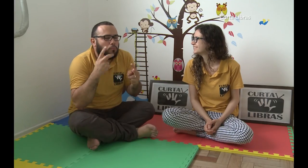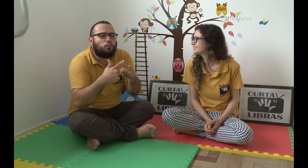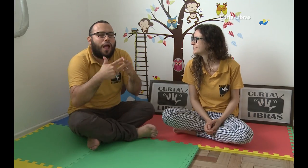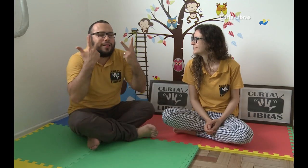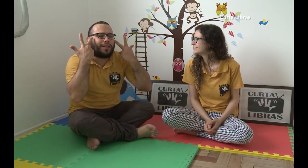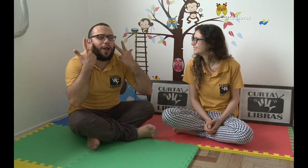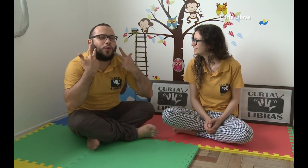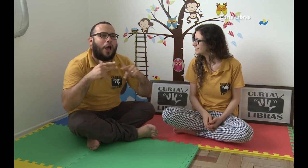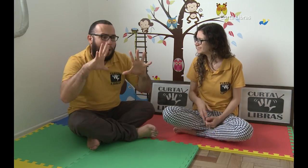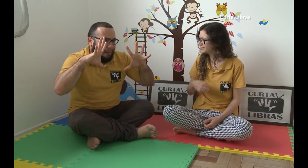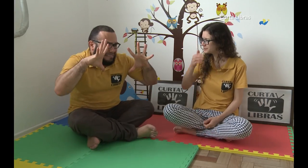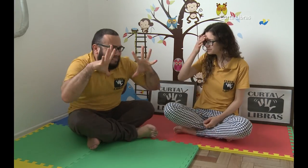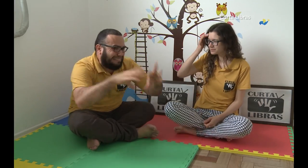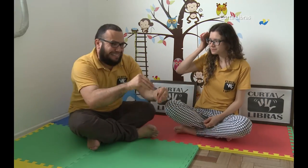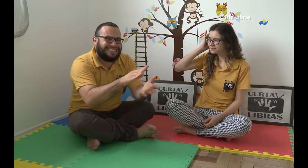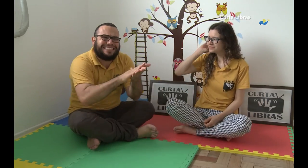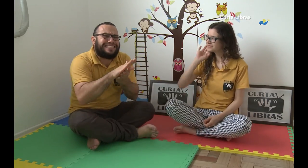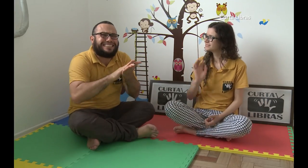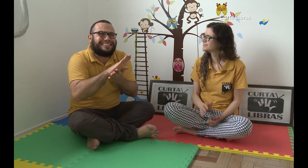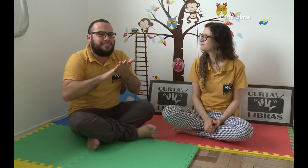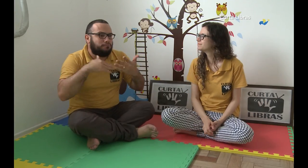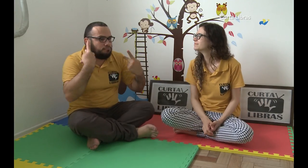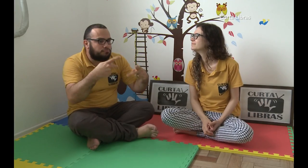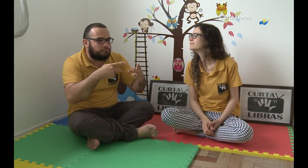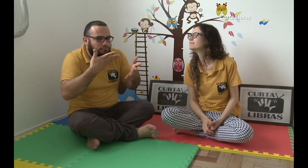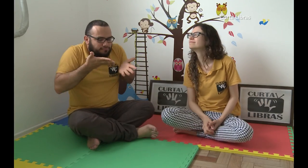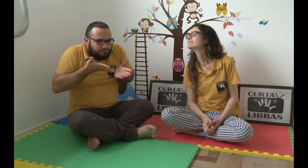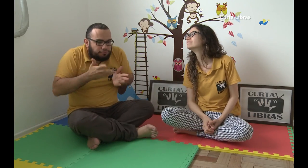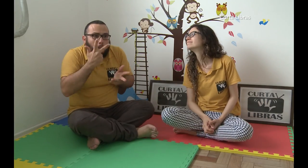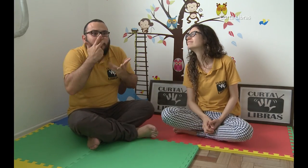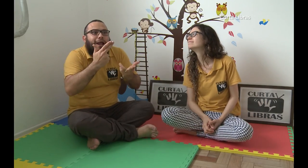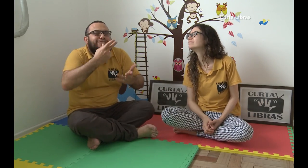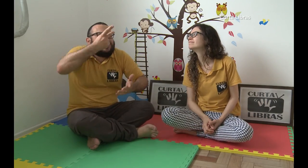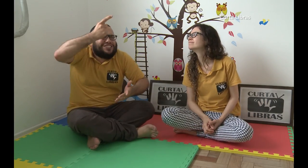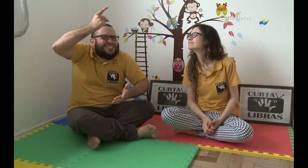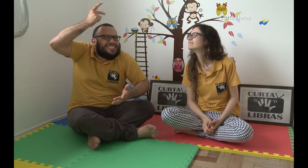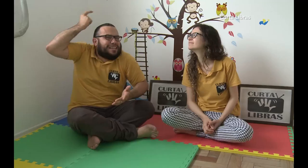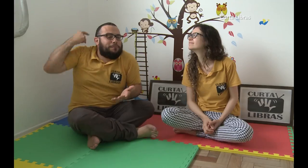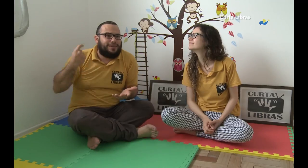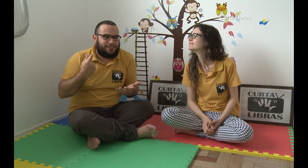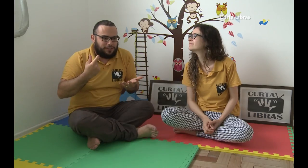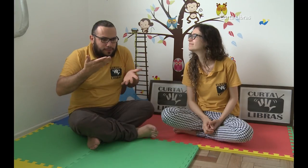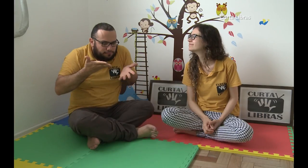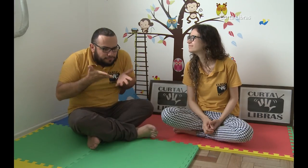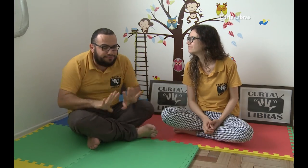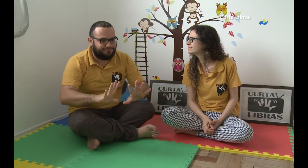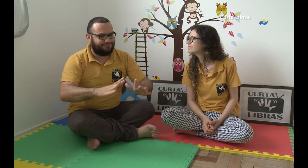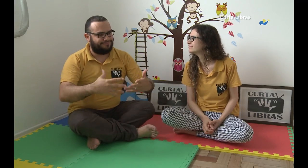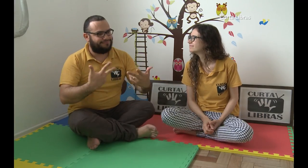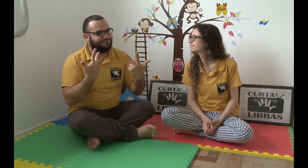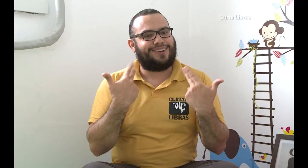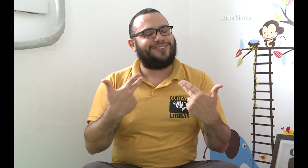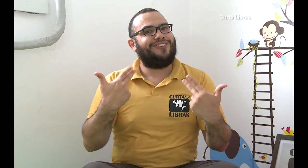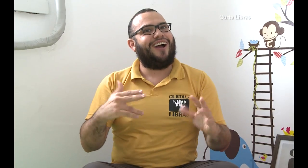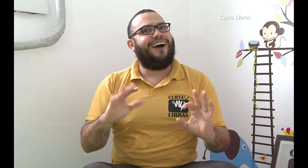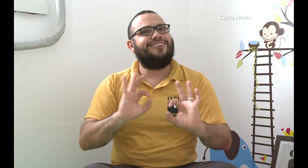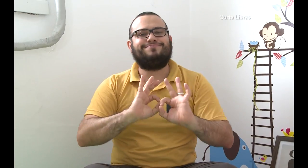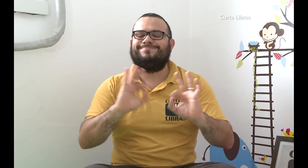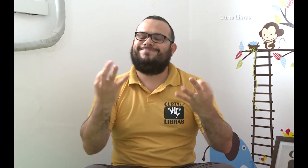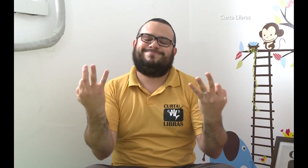Porque não há intervenção É natural Assim como era feito antigamente De maneira natural mesmo Muito